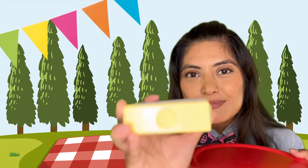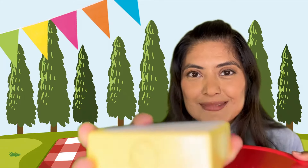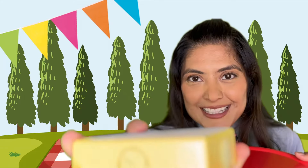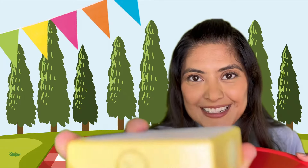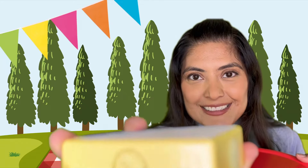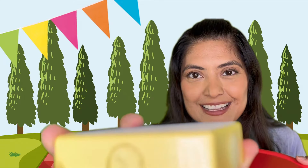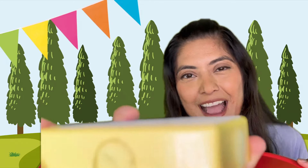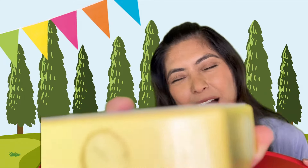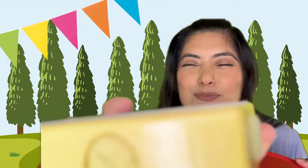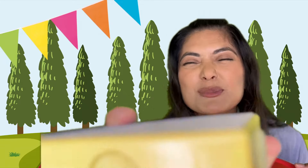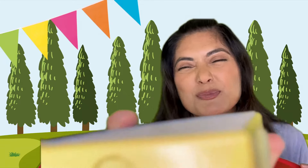¿Quieres?